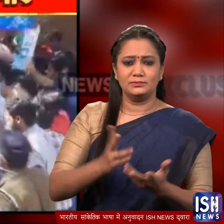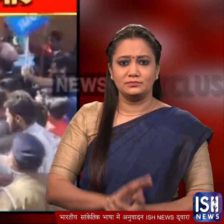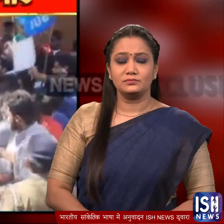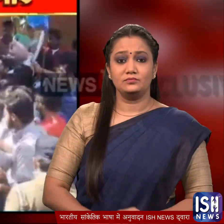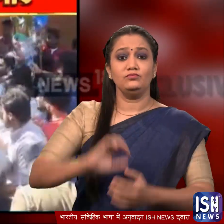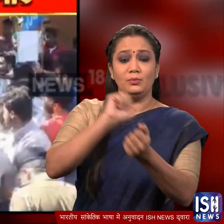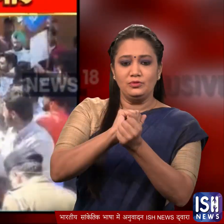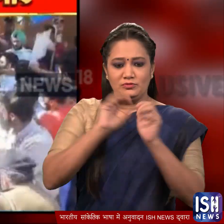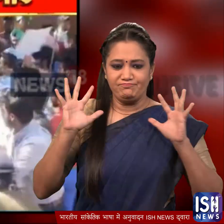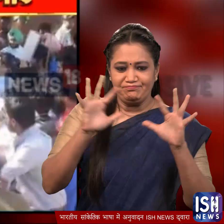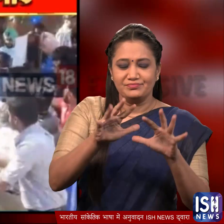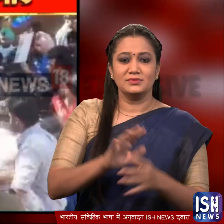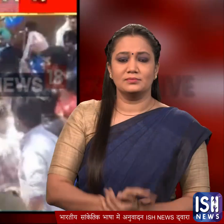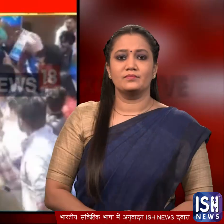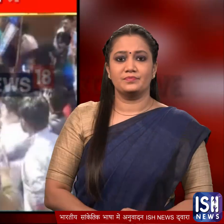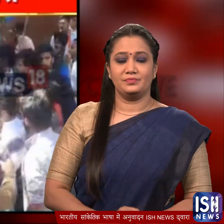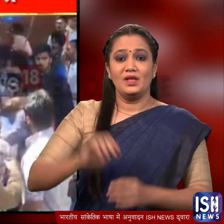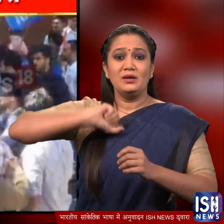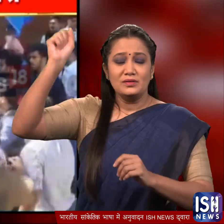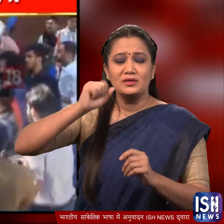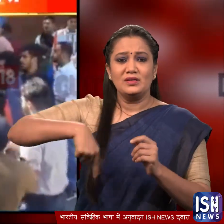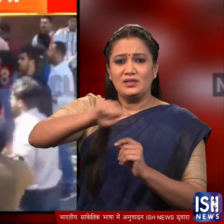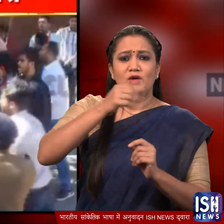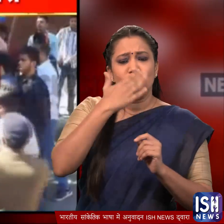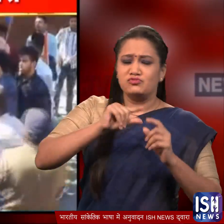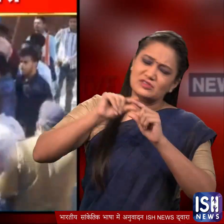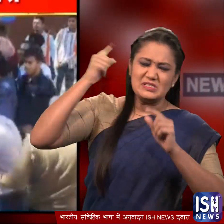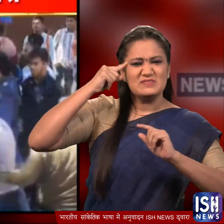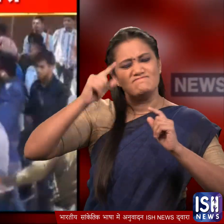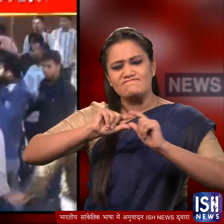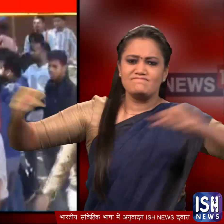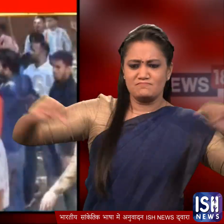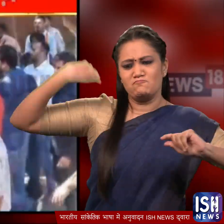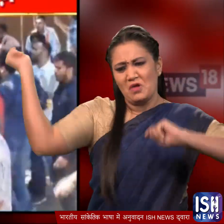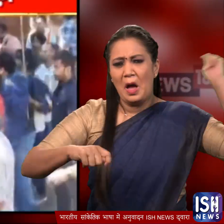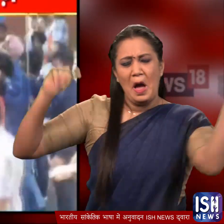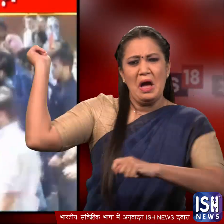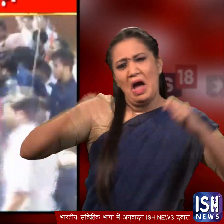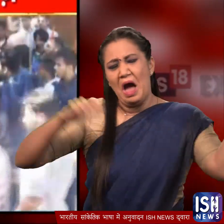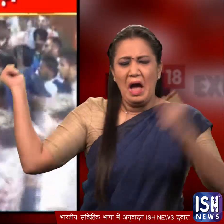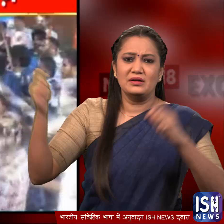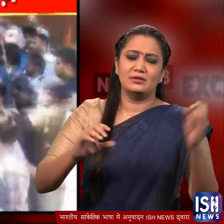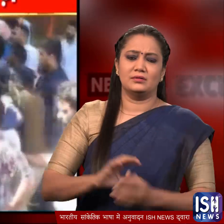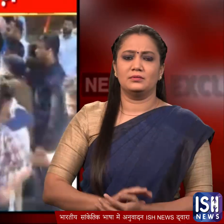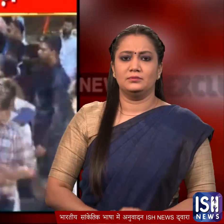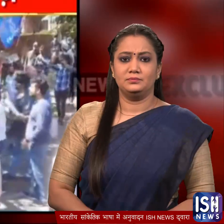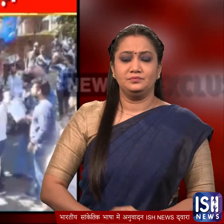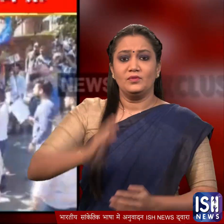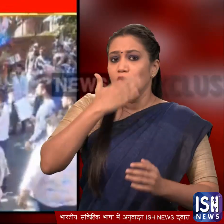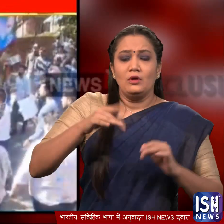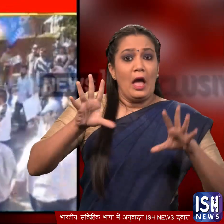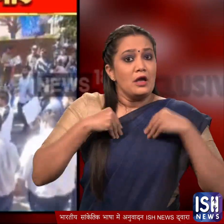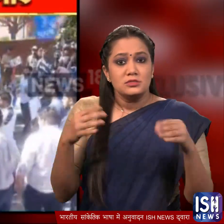उतर आए। छात्रों ने कुछ पुलिस वालों को घेर लिया। प्रदर्शनकारियों की यह हरकत देख पुलिस ने भी डंडों से जोर से उन्हें खदेड़ना शुरू कर